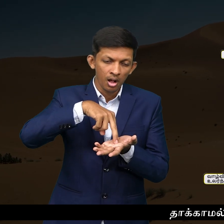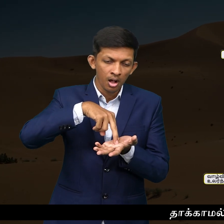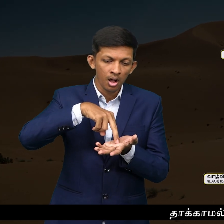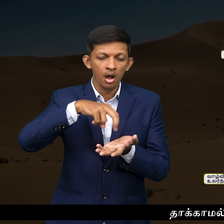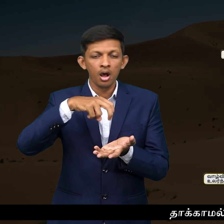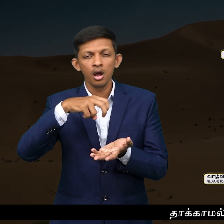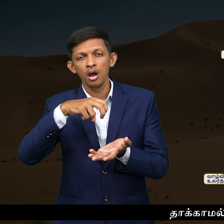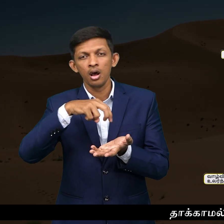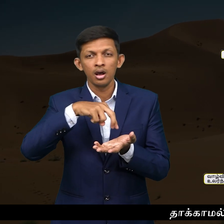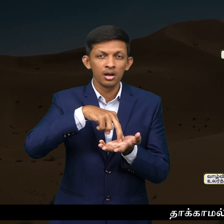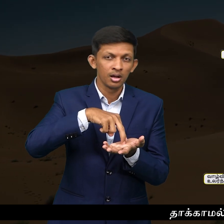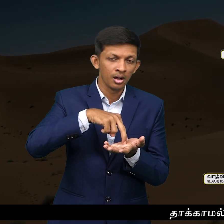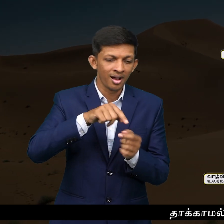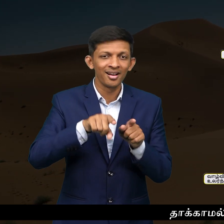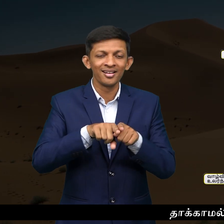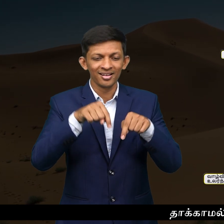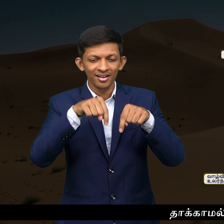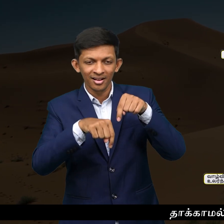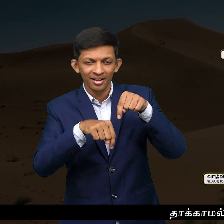தாக்காமல் தடுக்கின்றன.